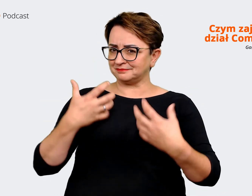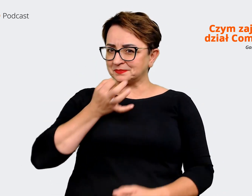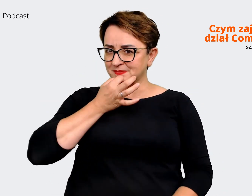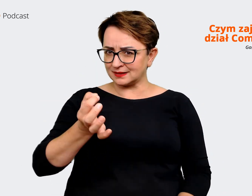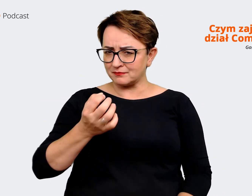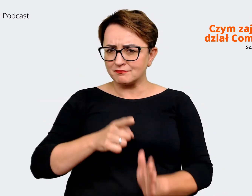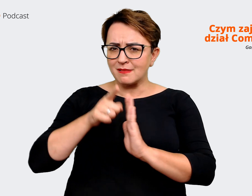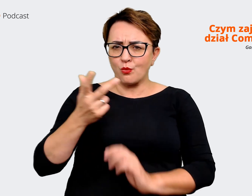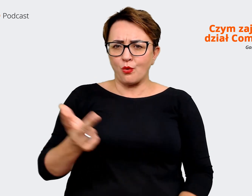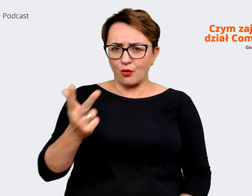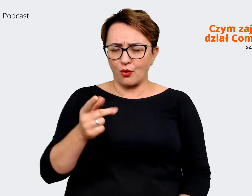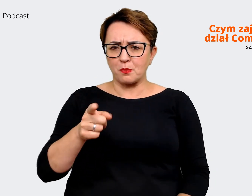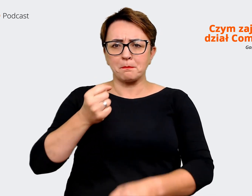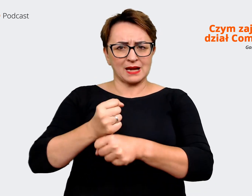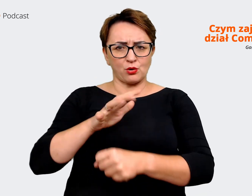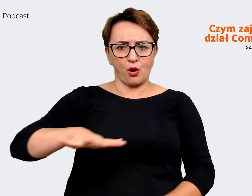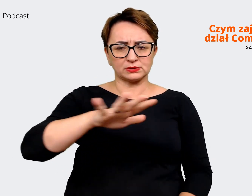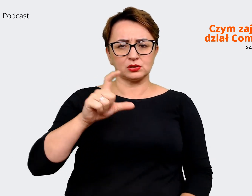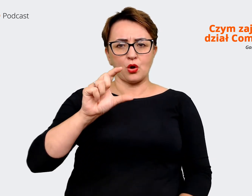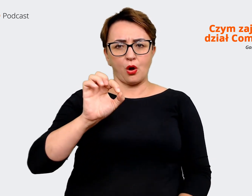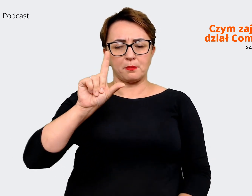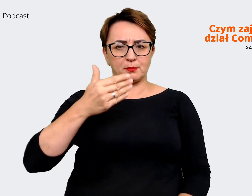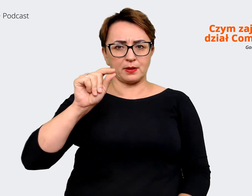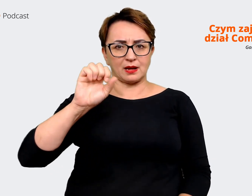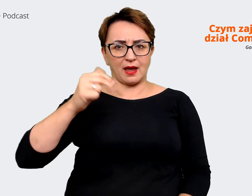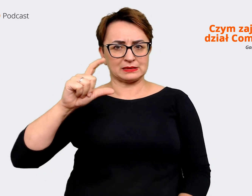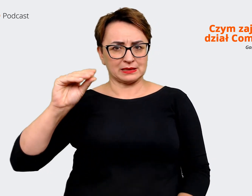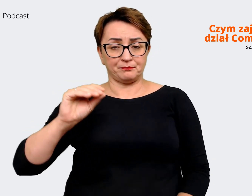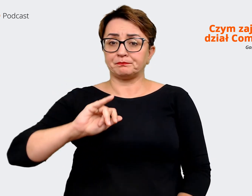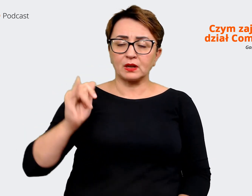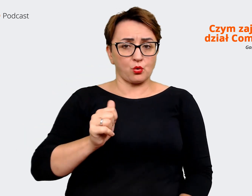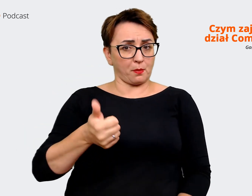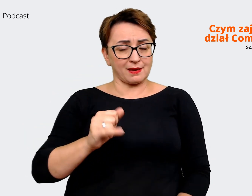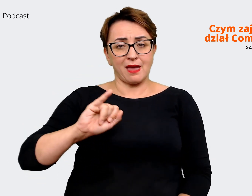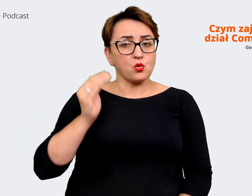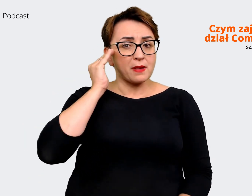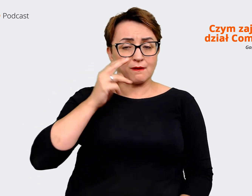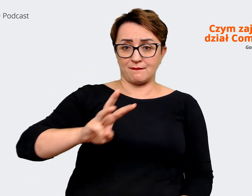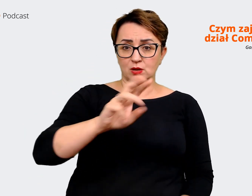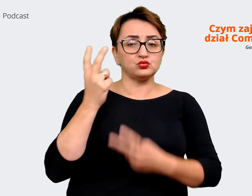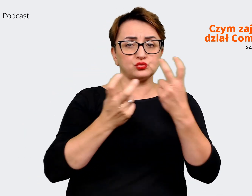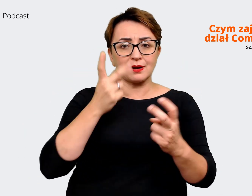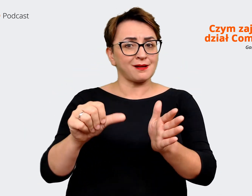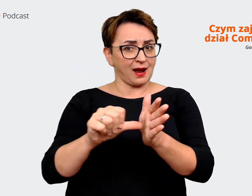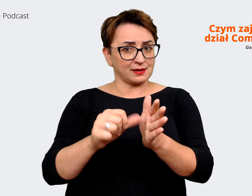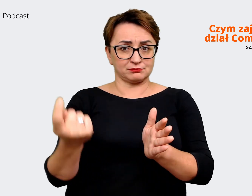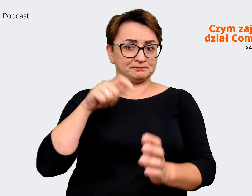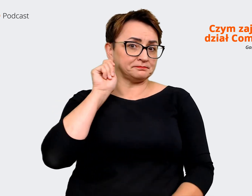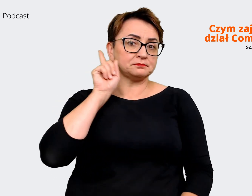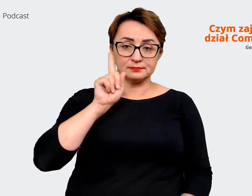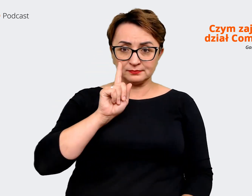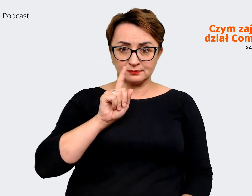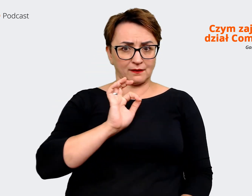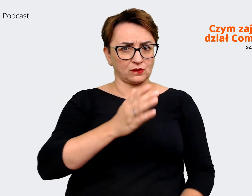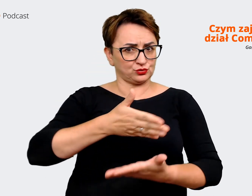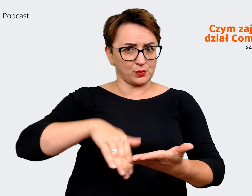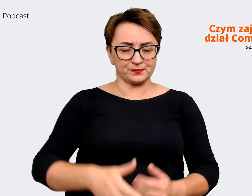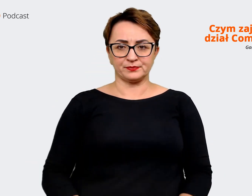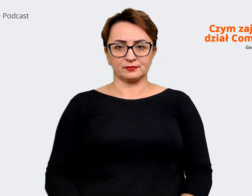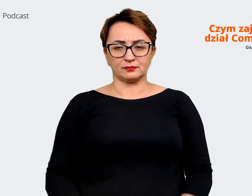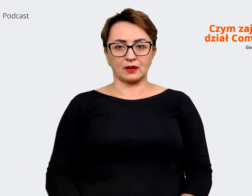przedsiębiorcy pokazywali te ceny tak samo, żeby to było ujednolicone, żeby nikt nie obchodził tego prawa z korzyścią dla siebie i ze szkodą